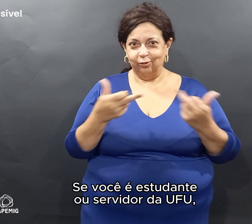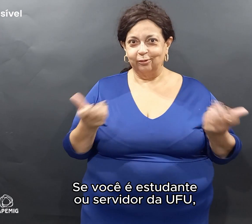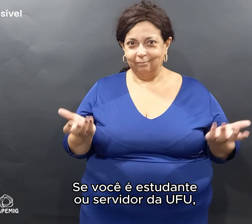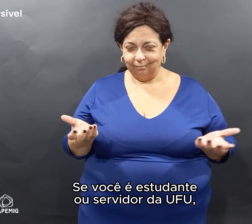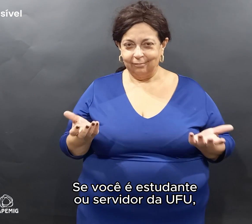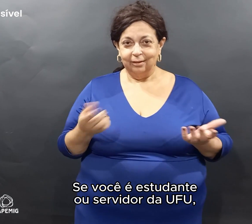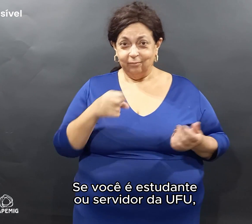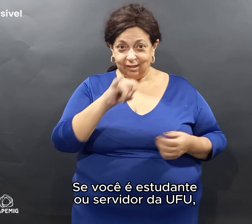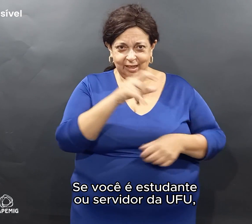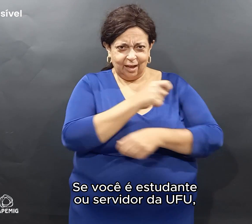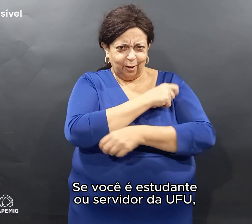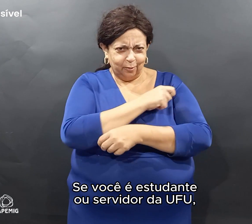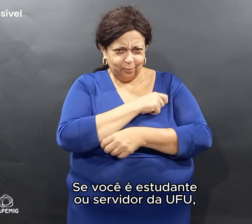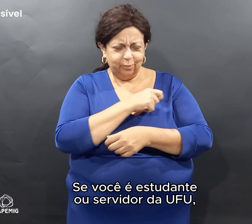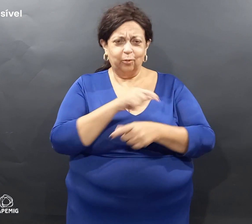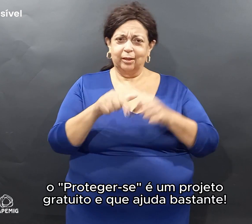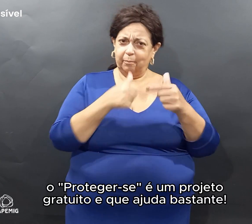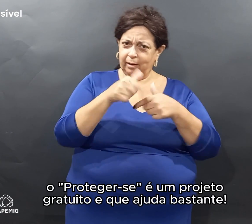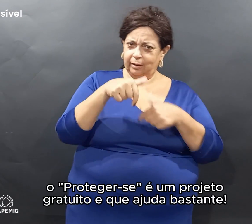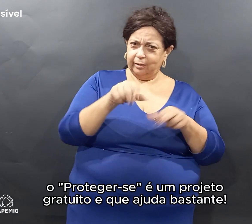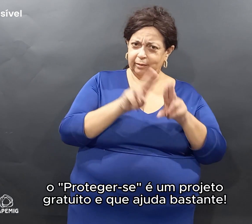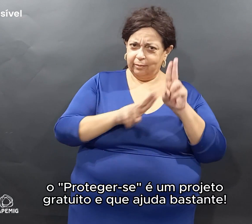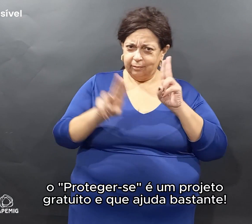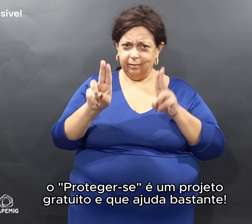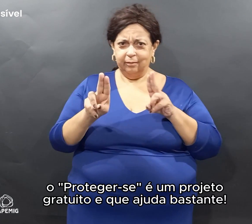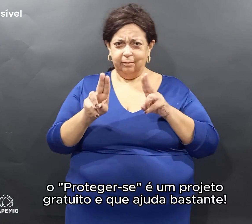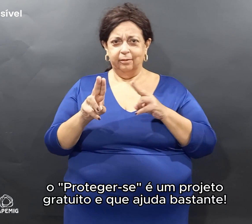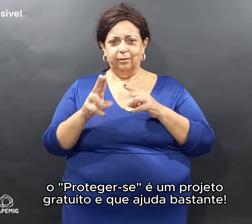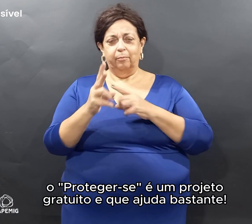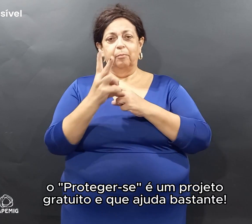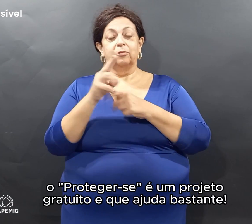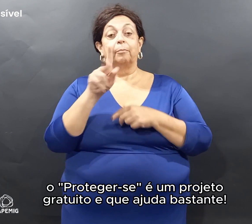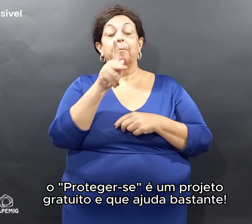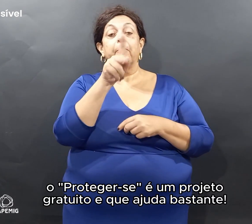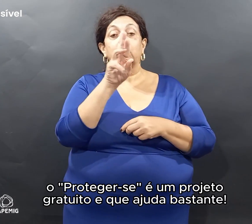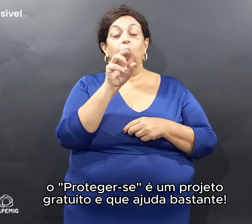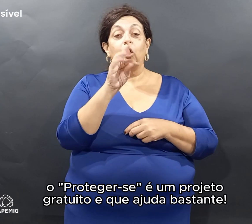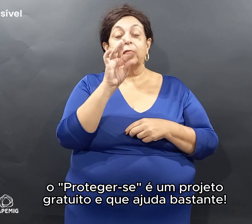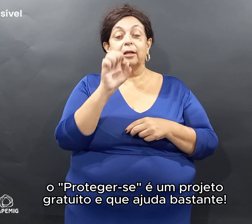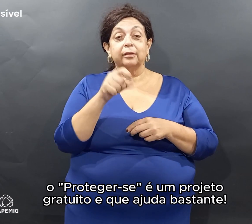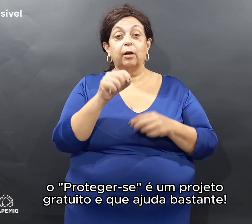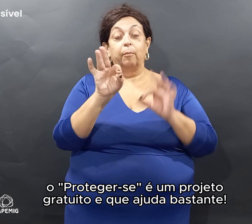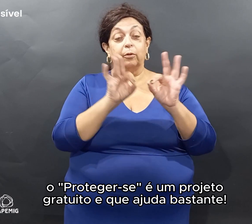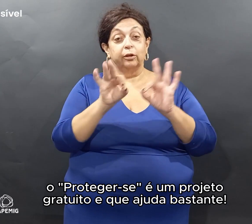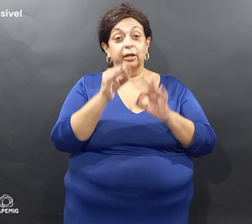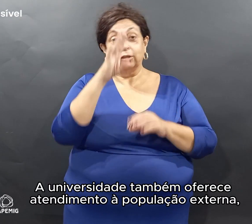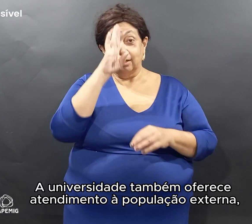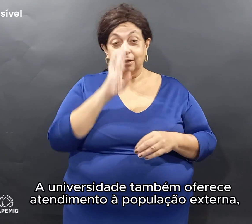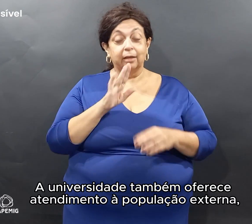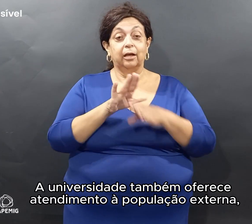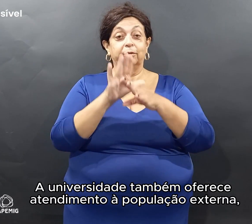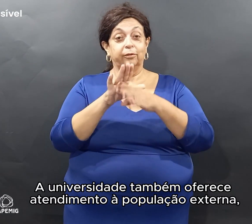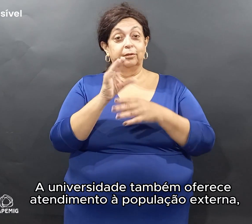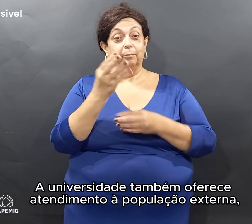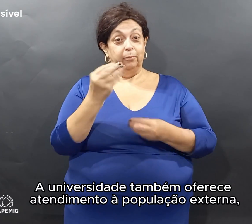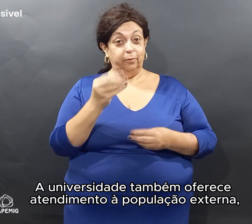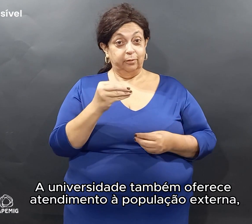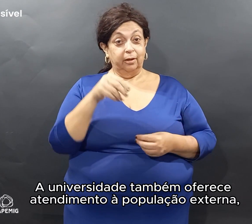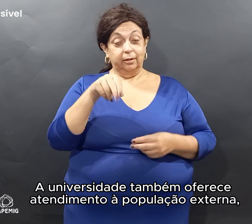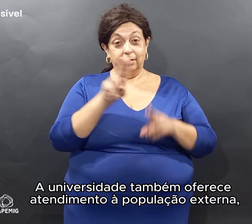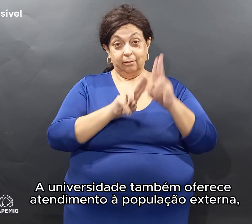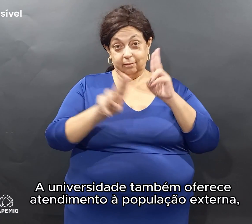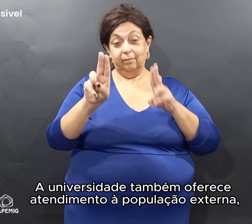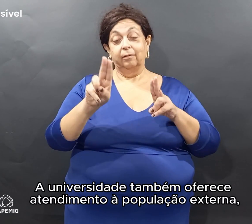Se você é estudante ou servidor da UFO, o Proteger-se é um projeto gratuito e que ajuda bastante. A universidade também